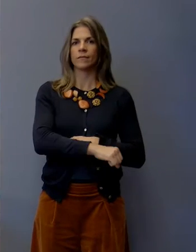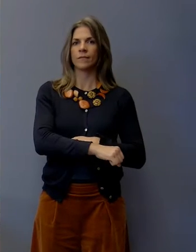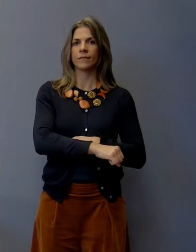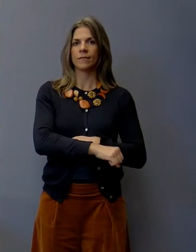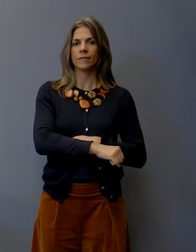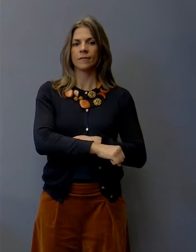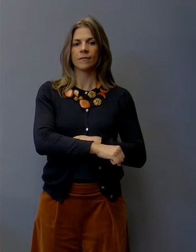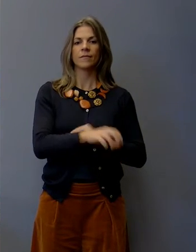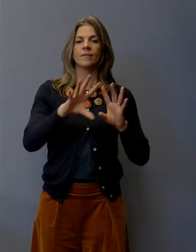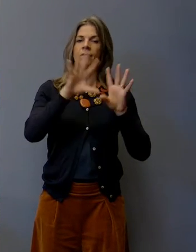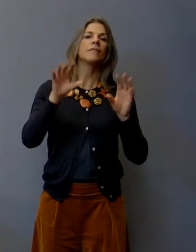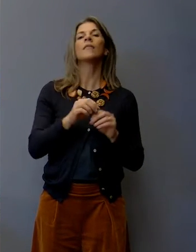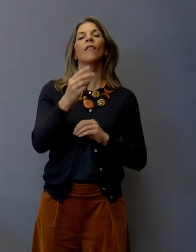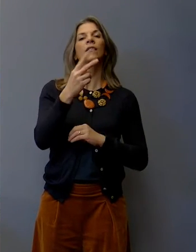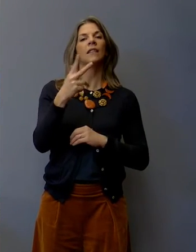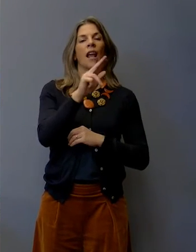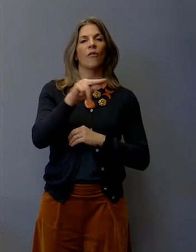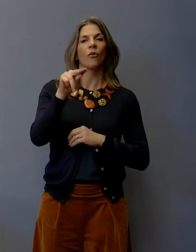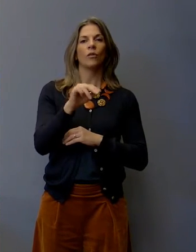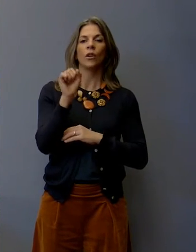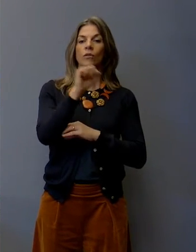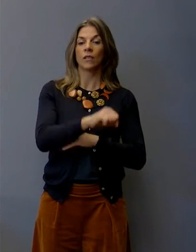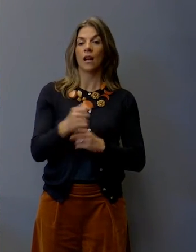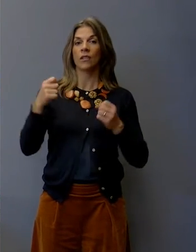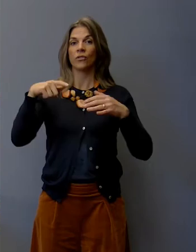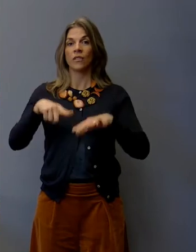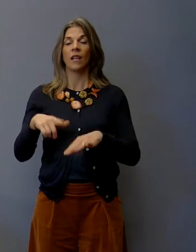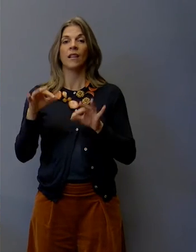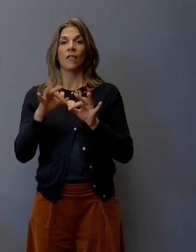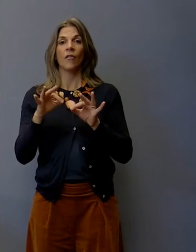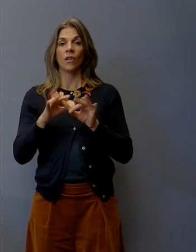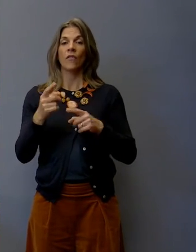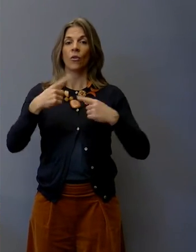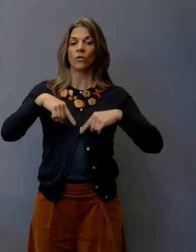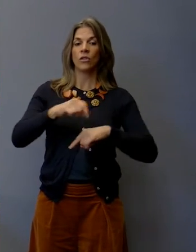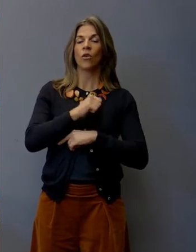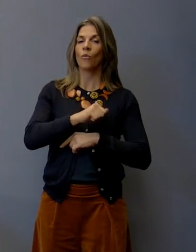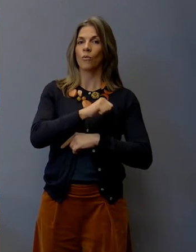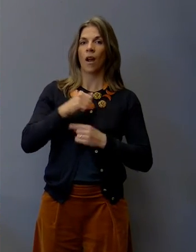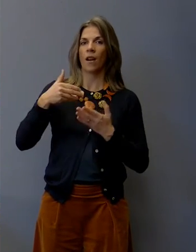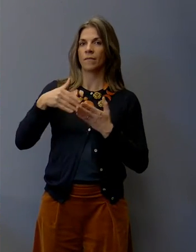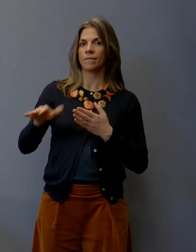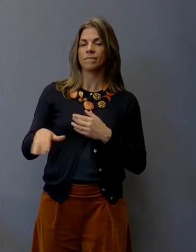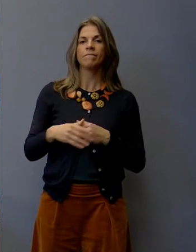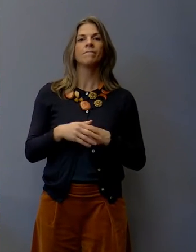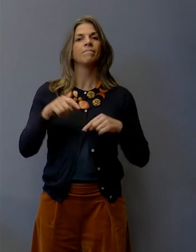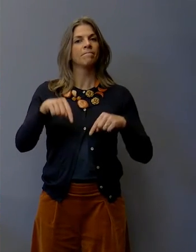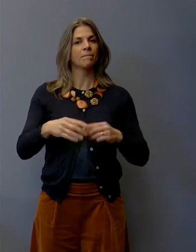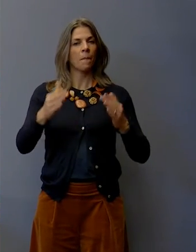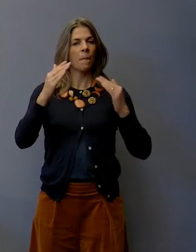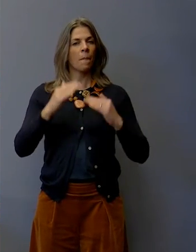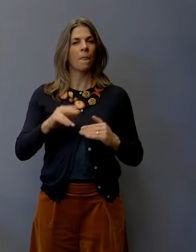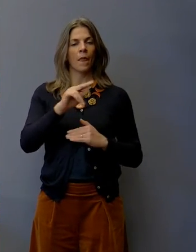23 voti contrari 17 favorevoli il consiglio comunale respinge pongo ora in votazione